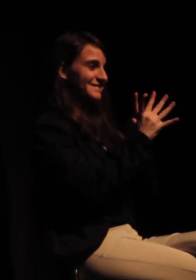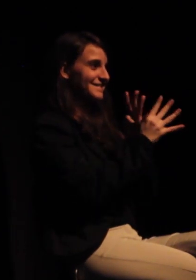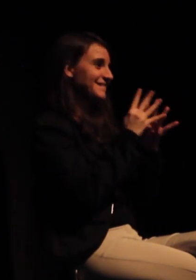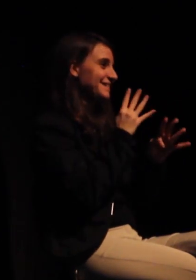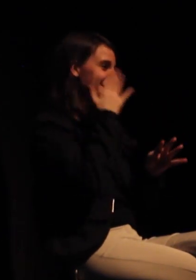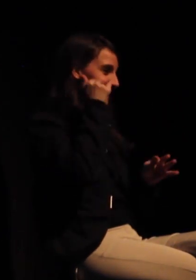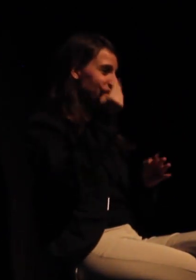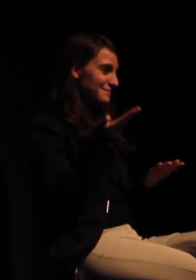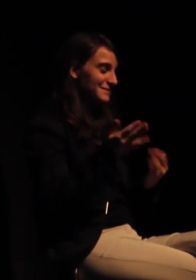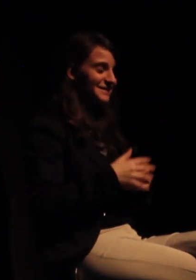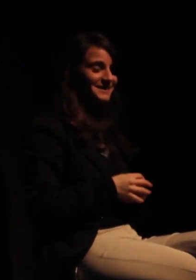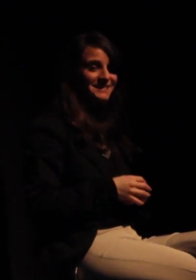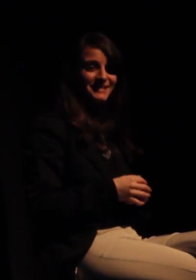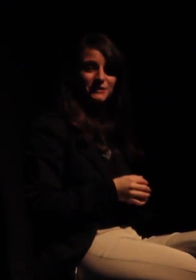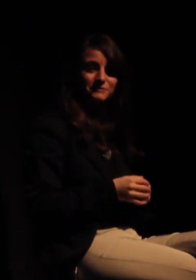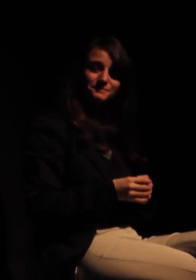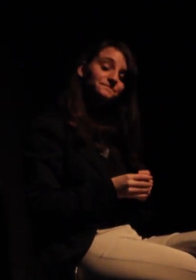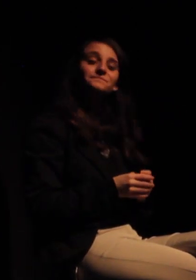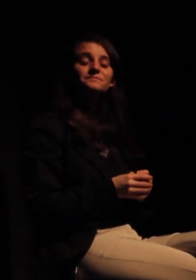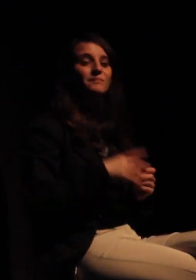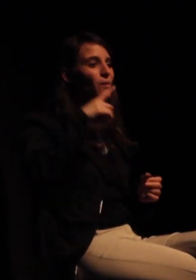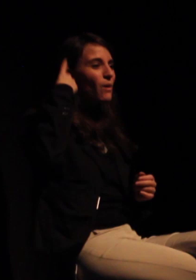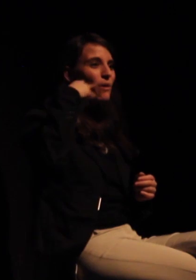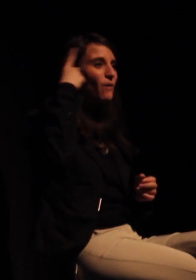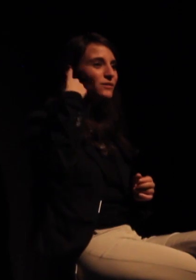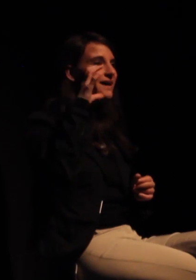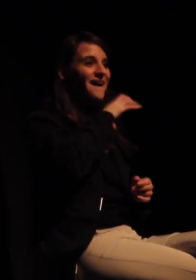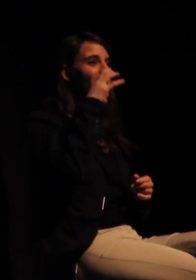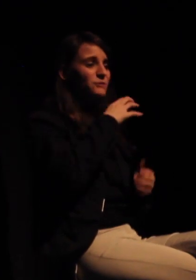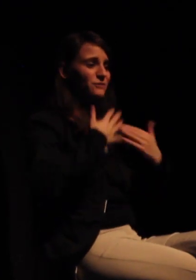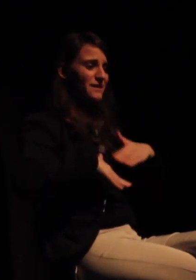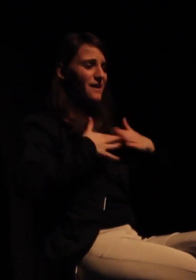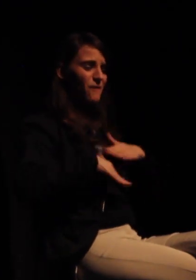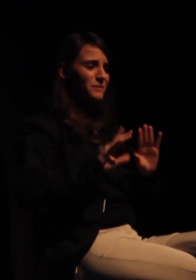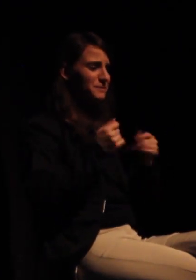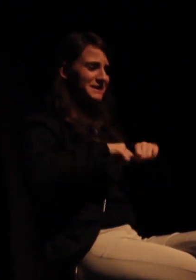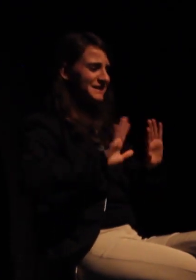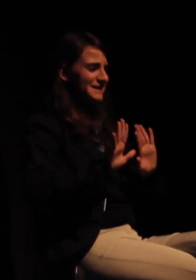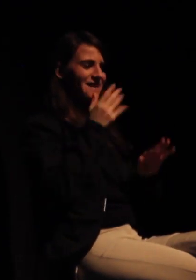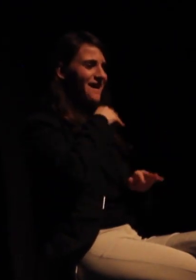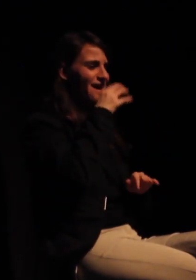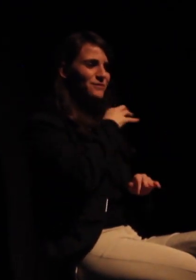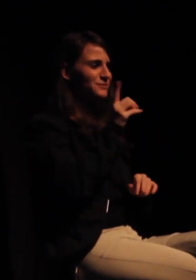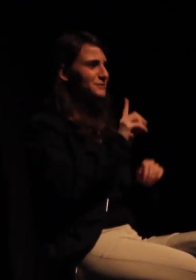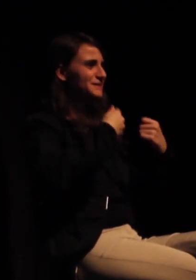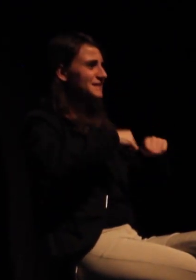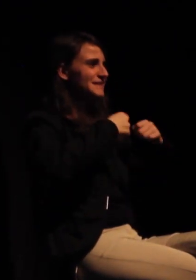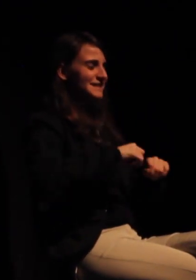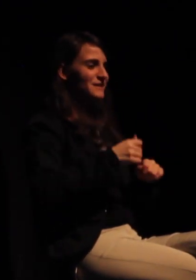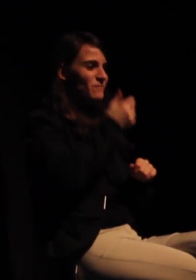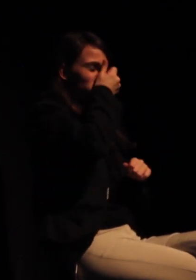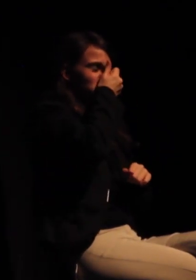corredor central. É tudo louco, vai sair todo mundo. Tem que sair, porque o avião vai encher de